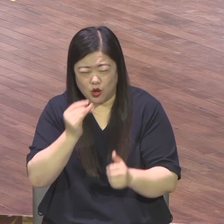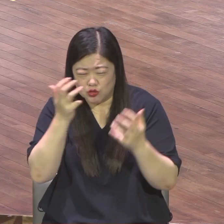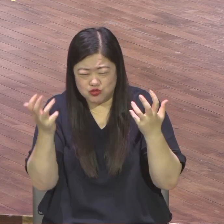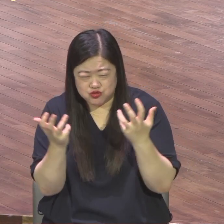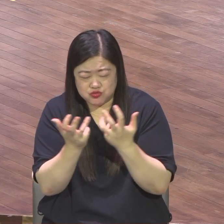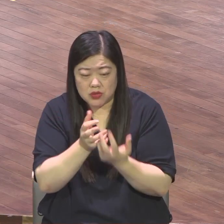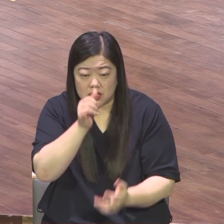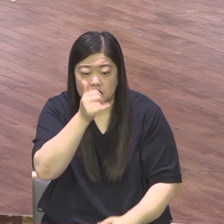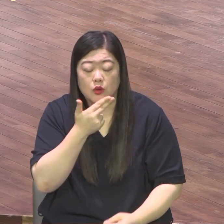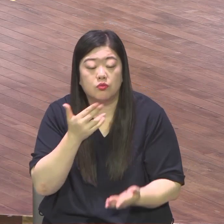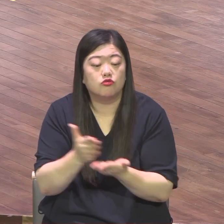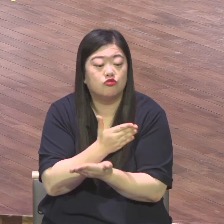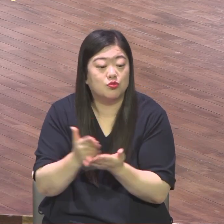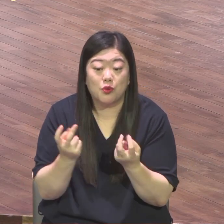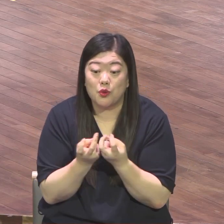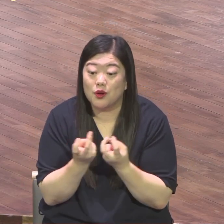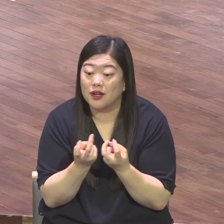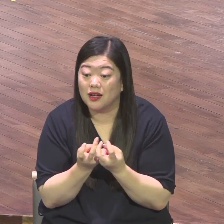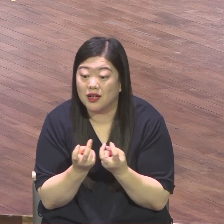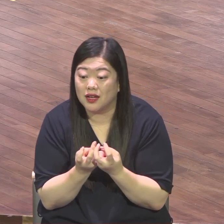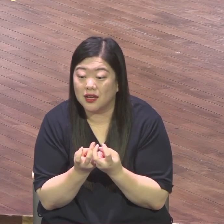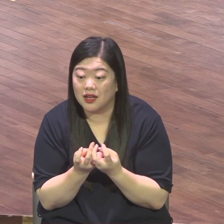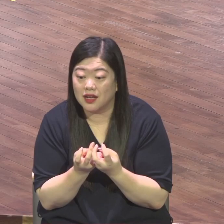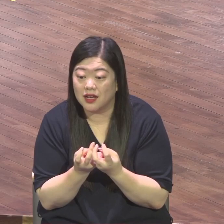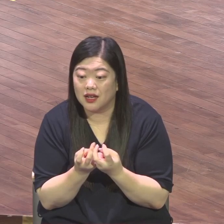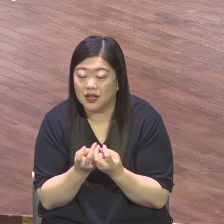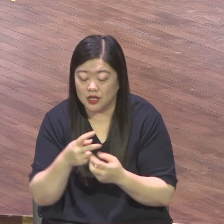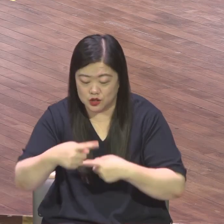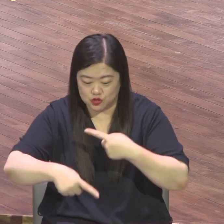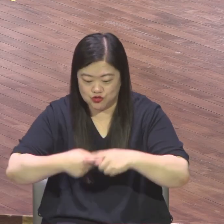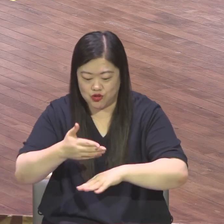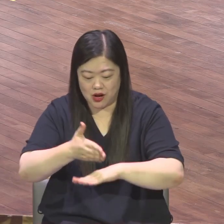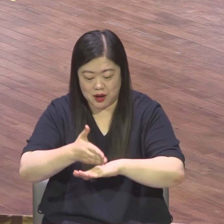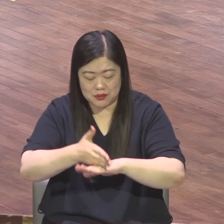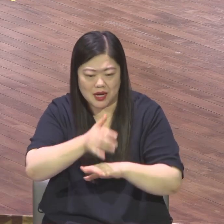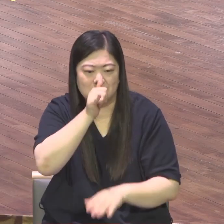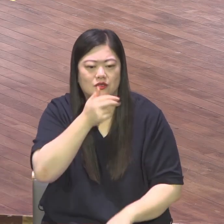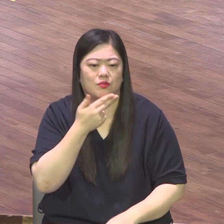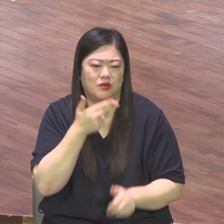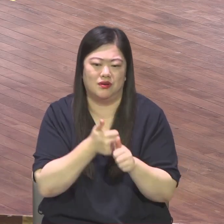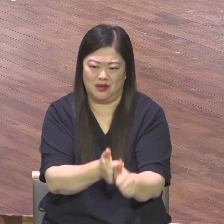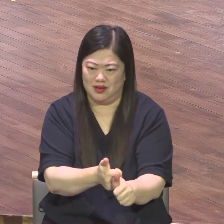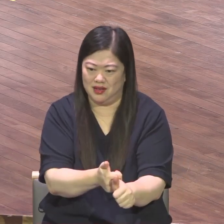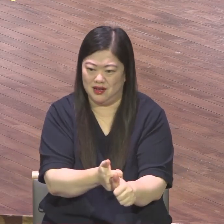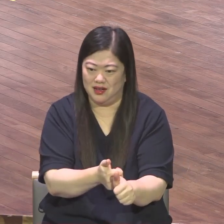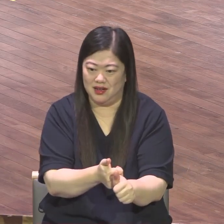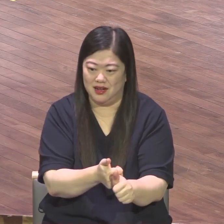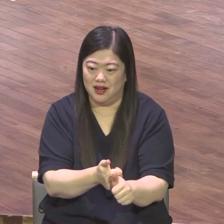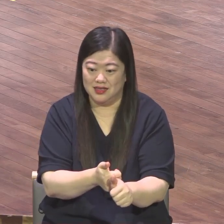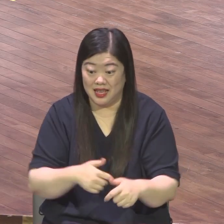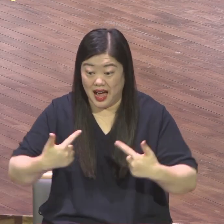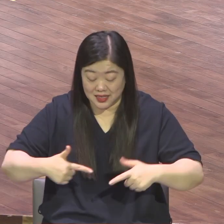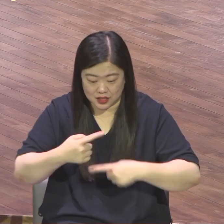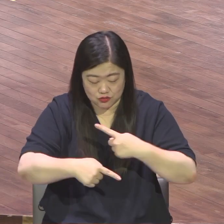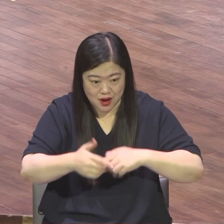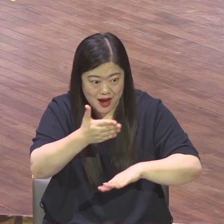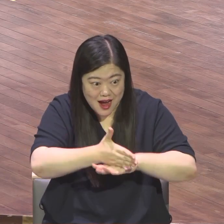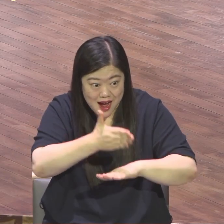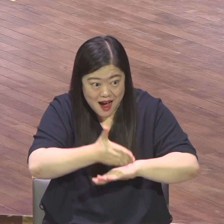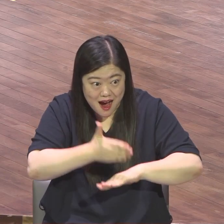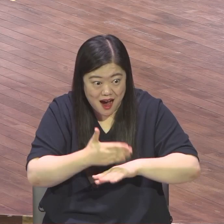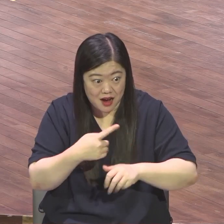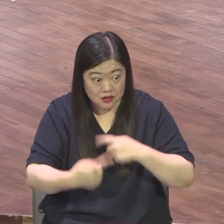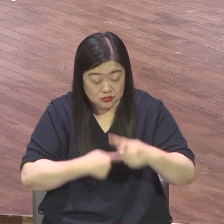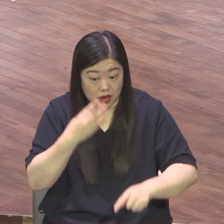없어요. 누림 없어요. 갈등밖에 사단 가라지만 쫙 깔려 있어요. 요약해서 말씀드리면